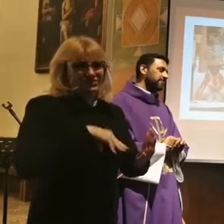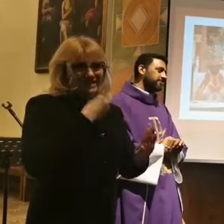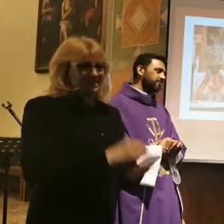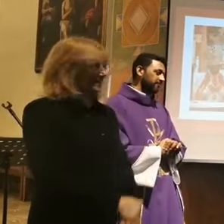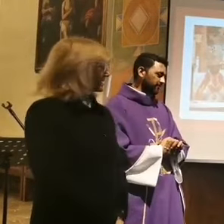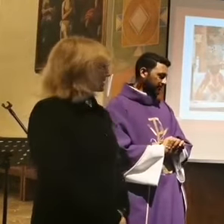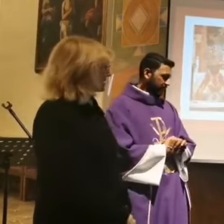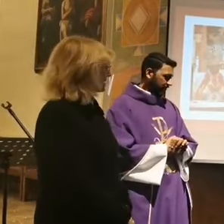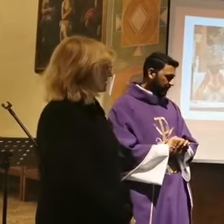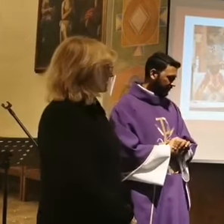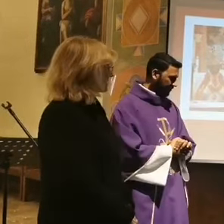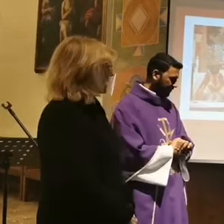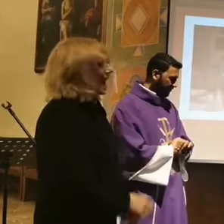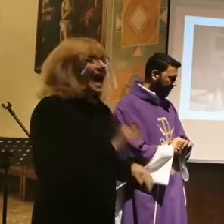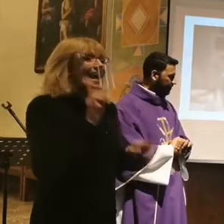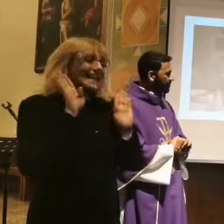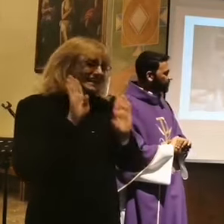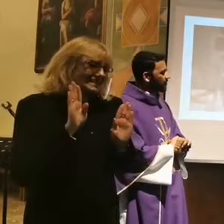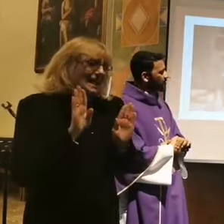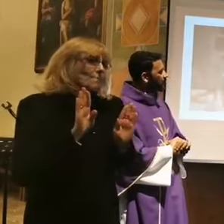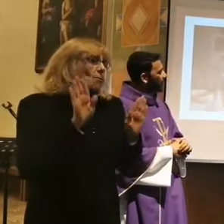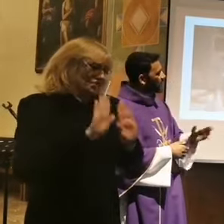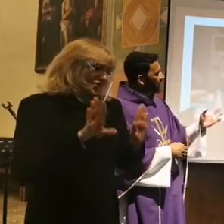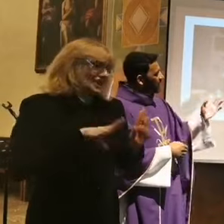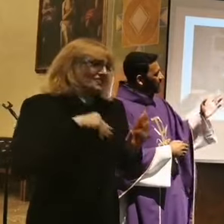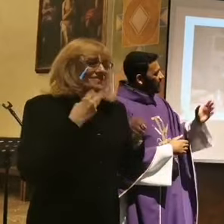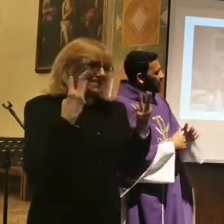Jezus w Eucharystii. I trzeci ryt.